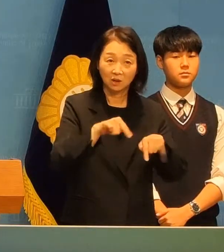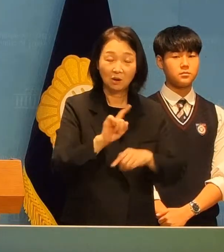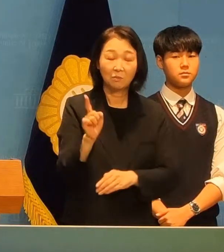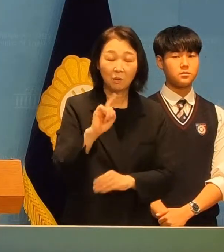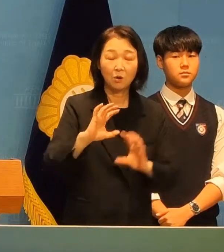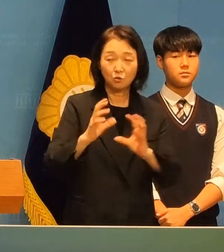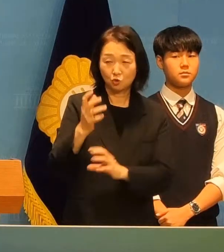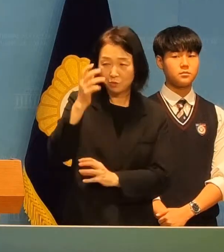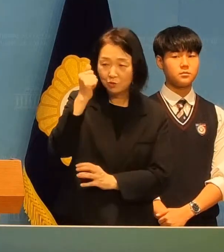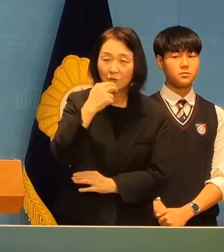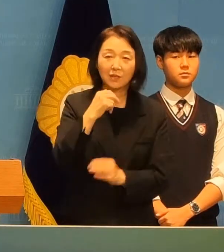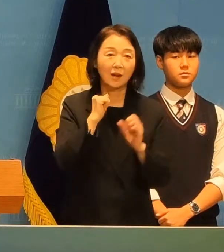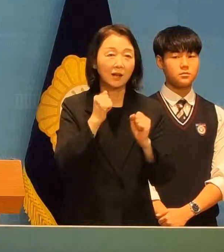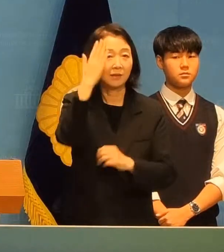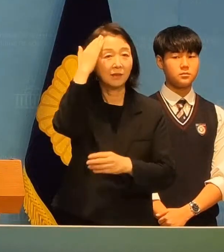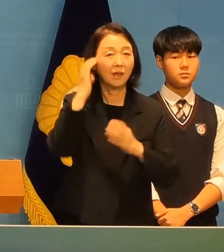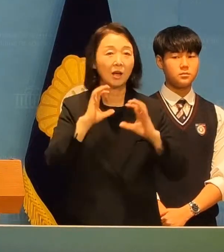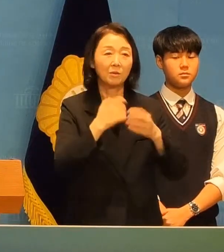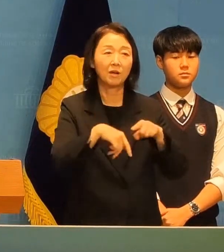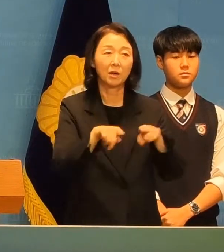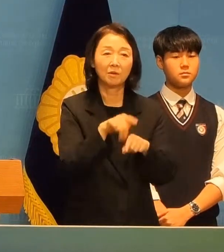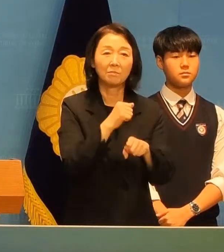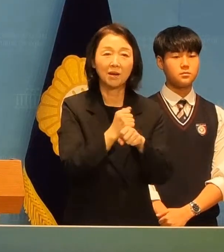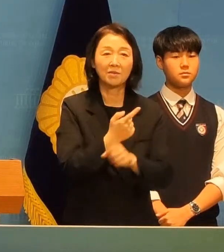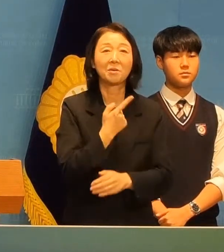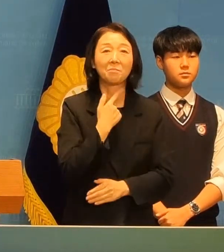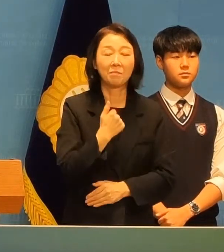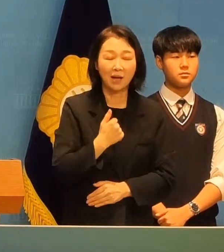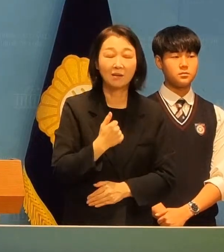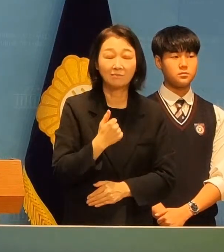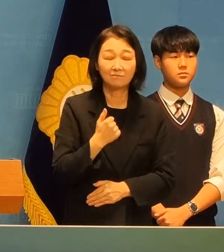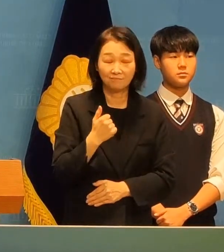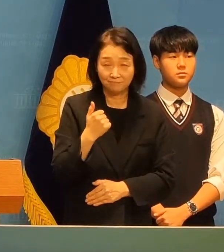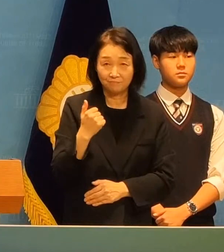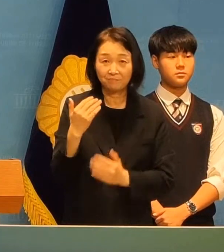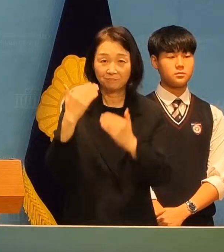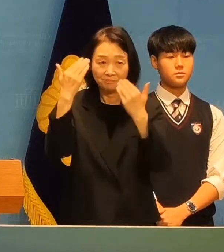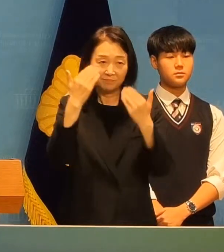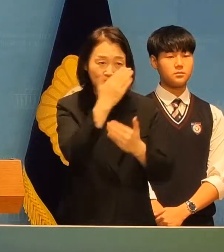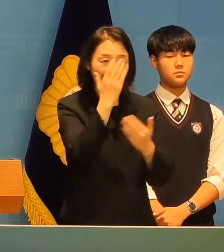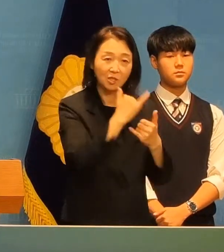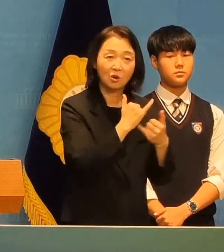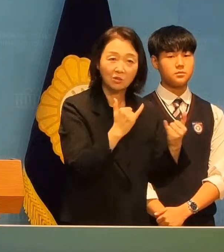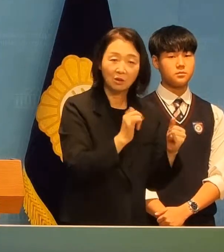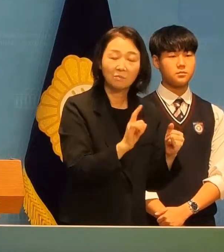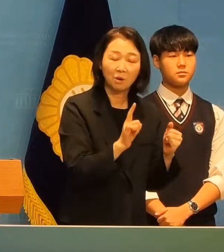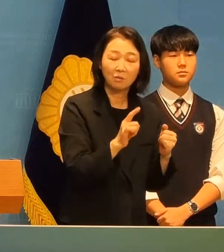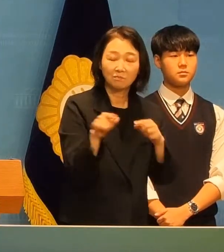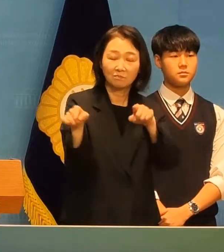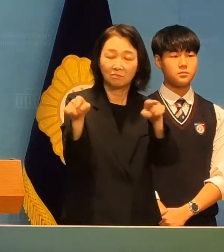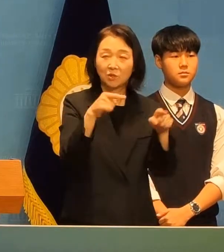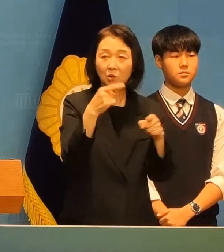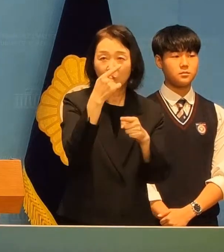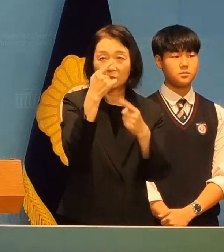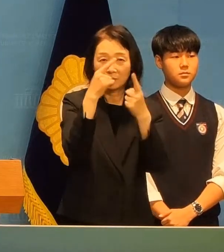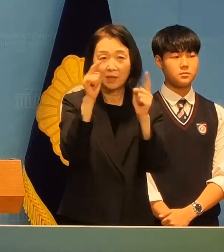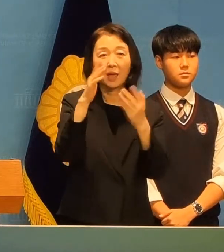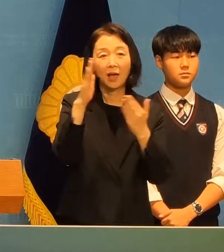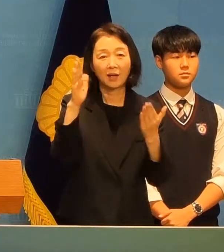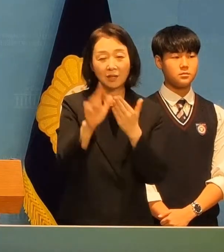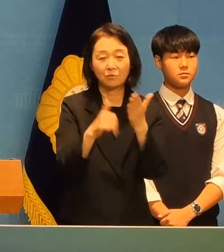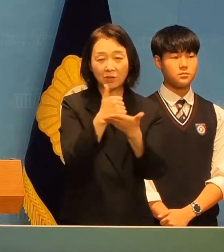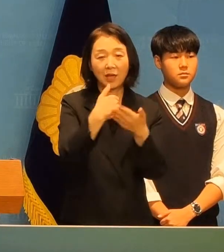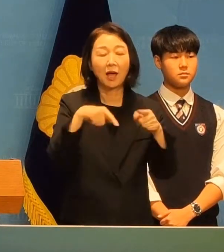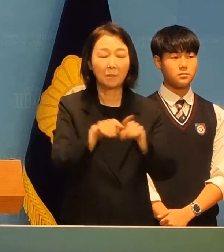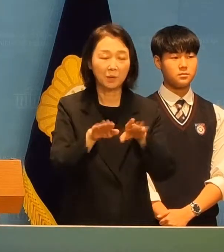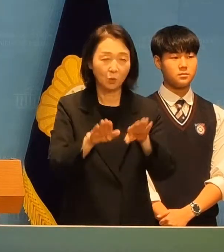주권이 살아있는 대한민국을 함께 만들어냈던 두 세대는 오늘 더불어민주당 전국대학생위원회 이름 아래 함께 이곳